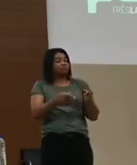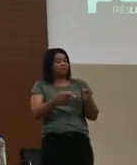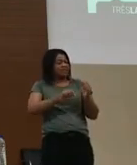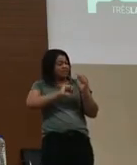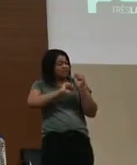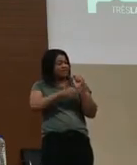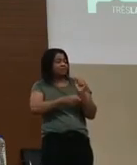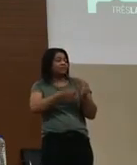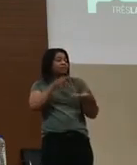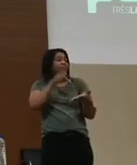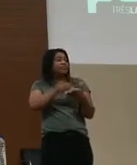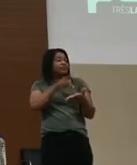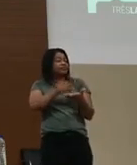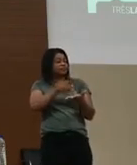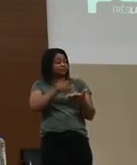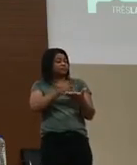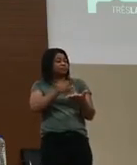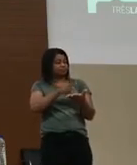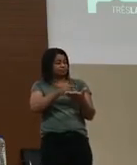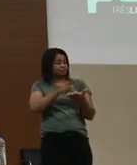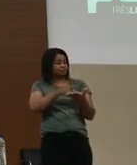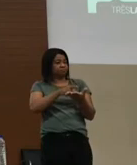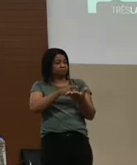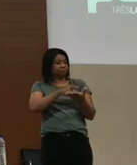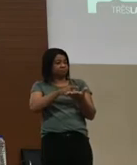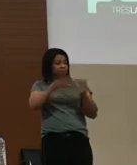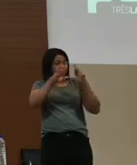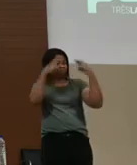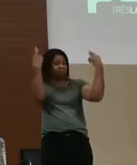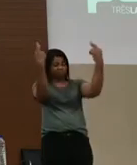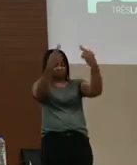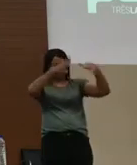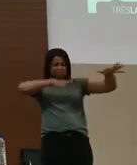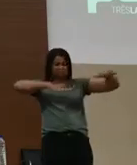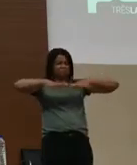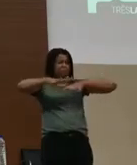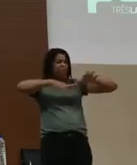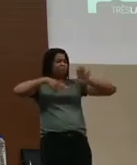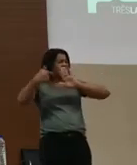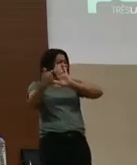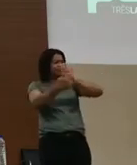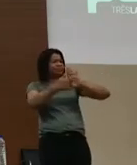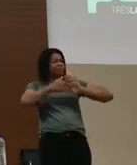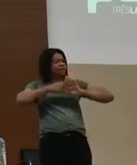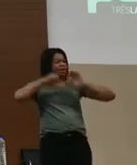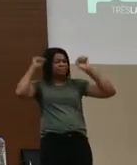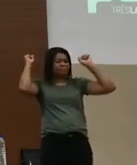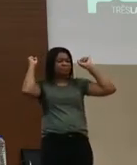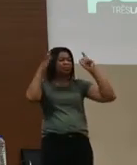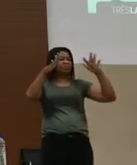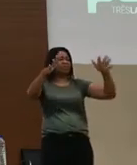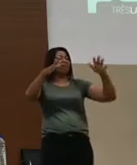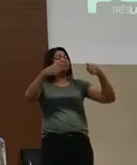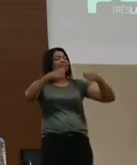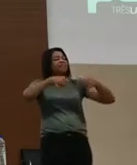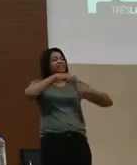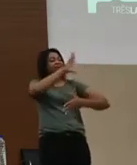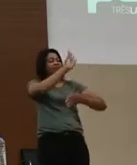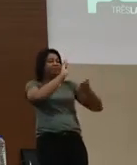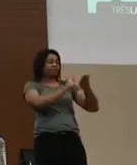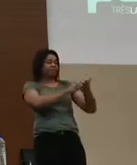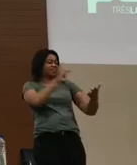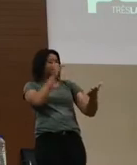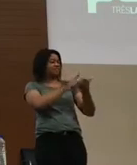palavra, para mover o reino de Deus na oração, é o caráter de